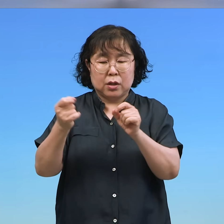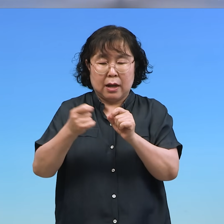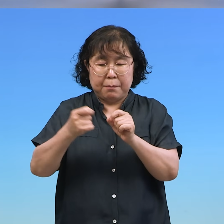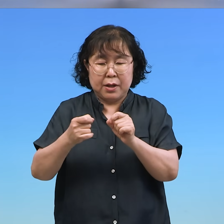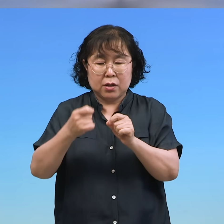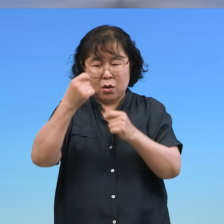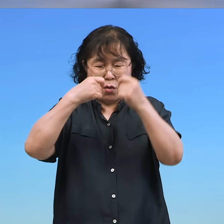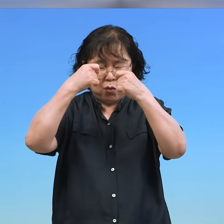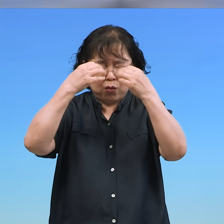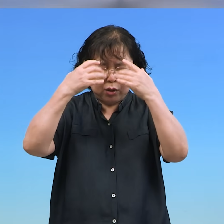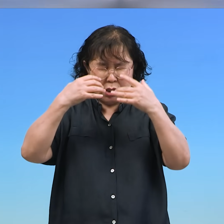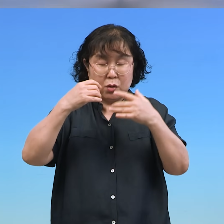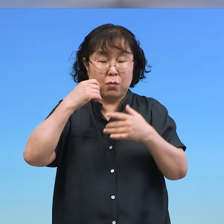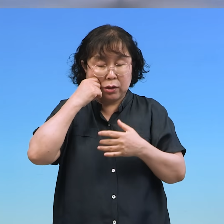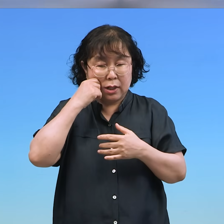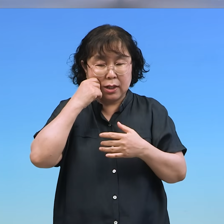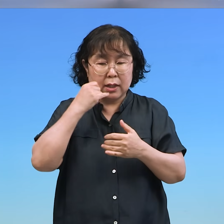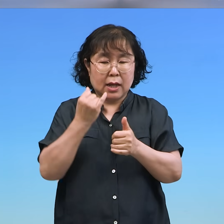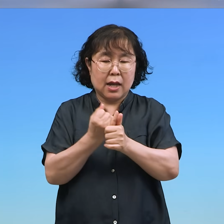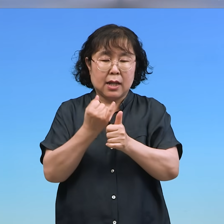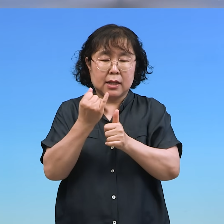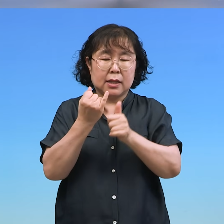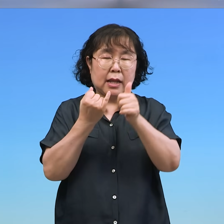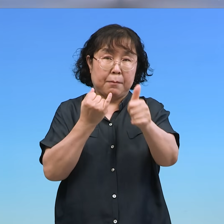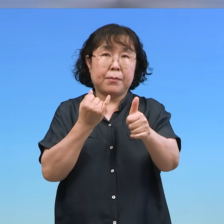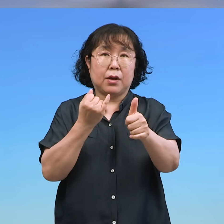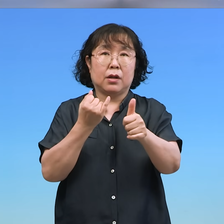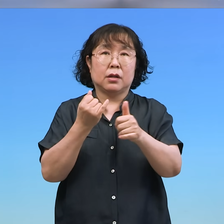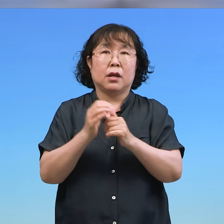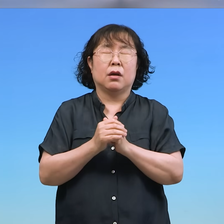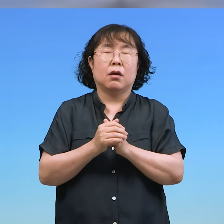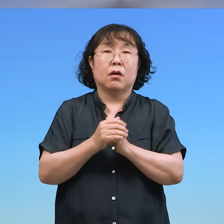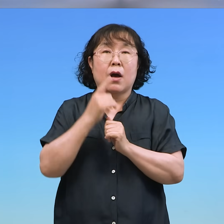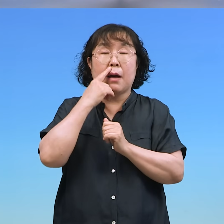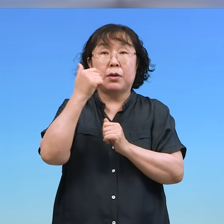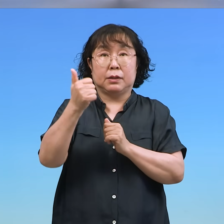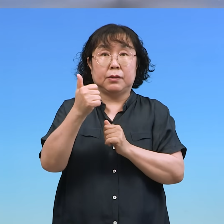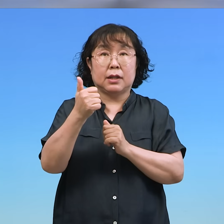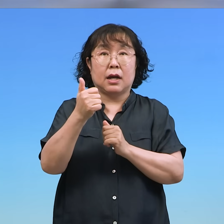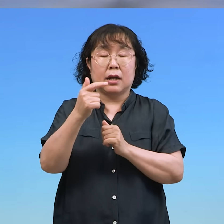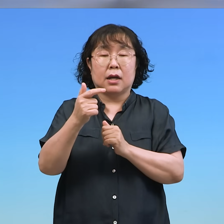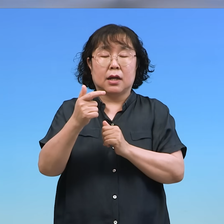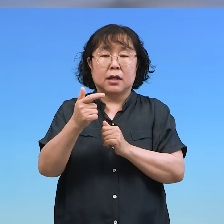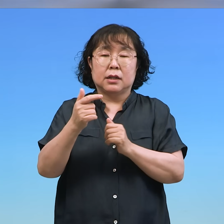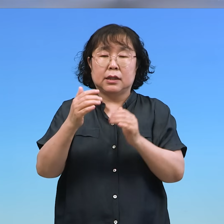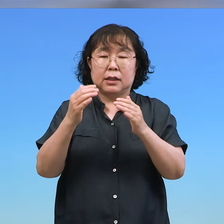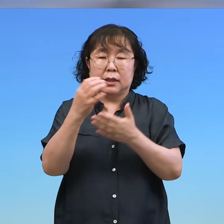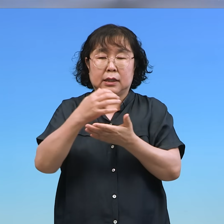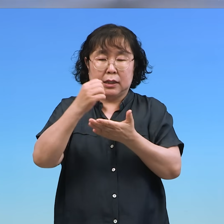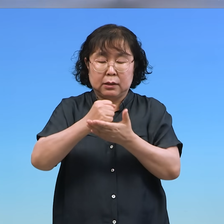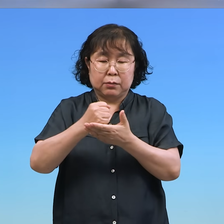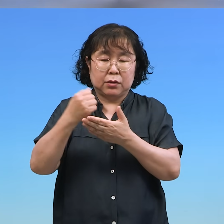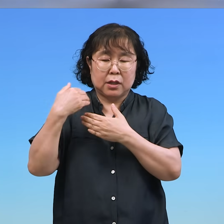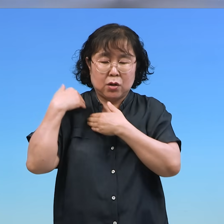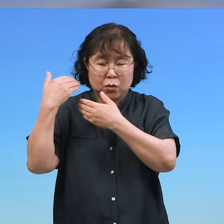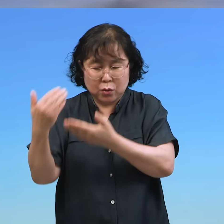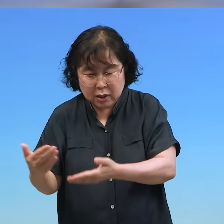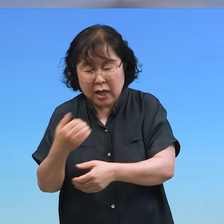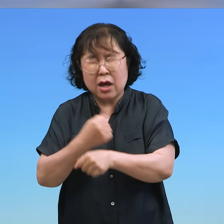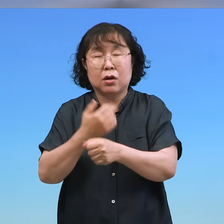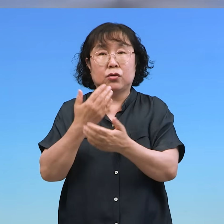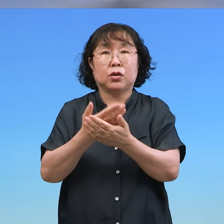가족들 앞에서요 울지도 못하는 게 남편들이고 가장들입니다. 하나님 그들의 짐을 내려놓을 수